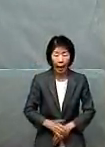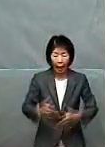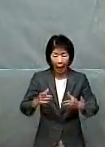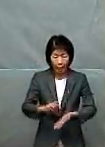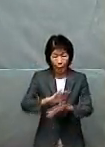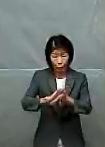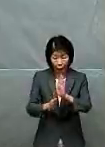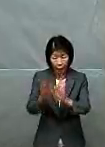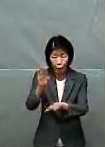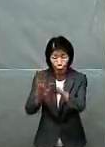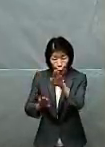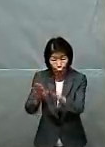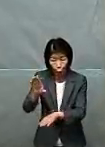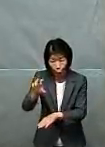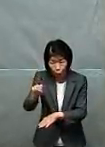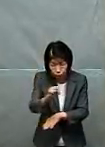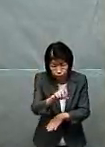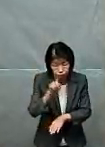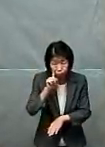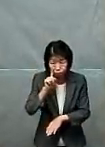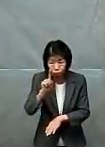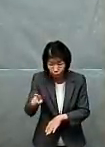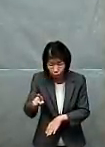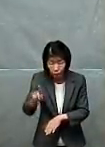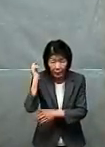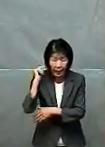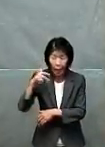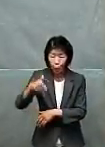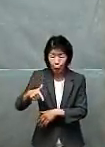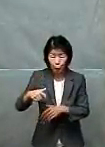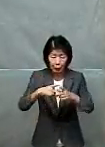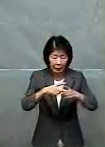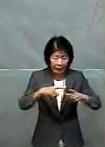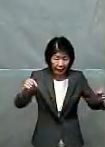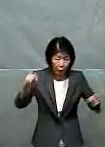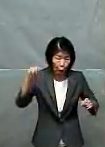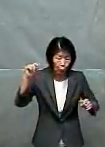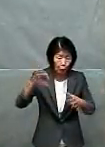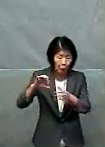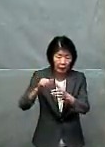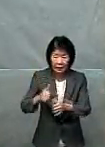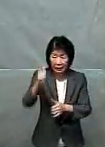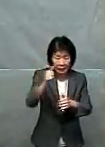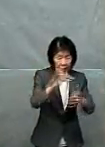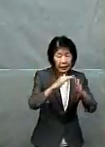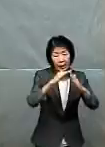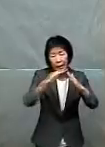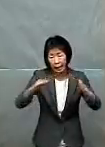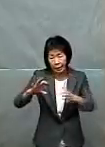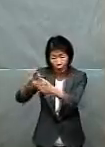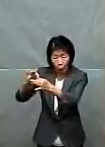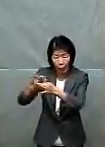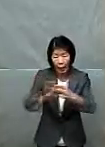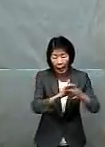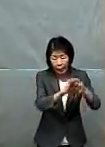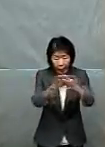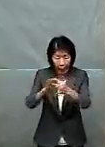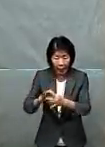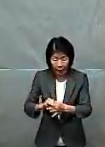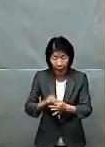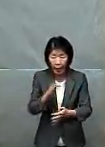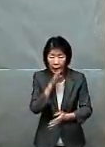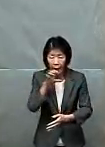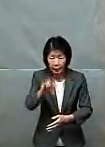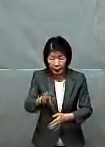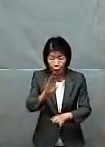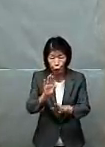県の状況を把握しながら、政府や全国知事会との連携を図るとともに、現地の事情に詳